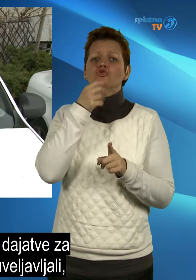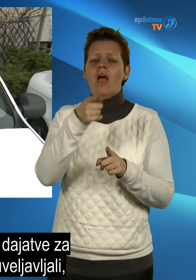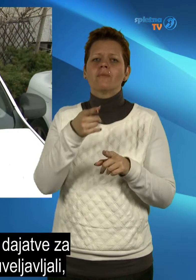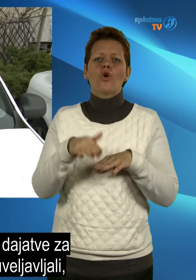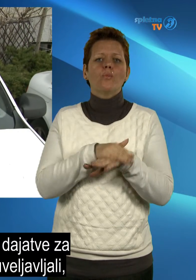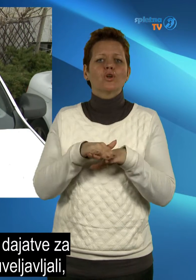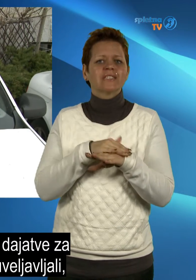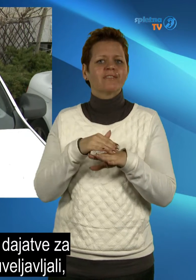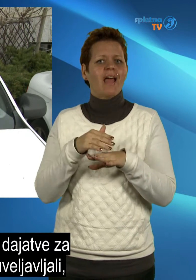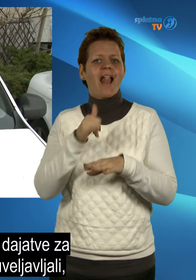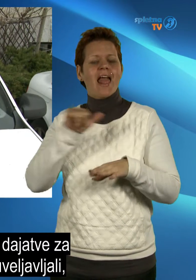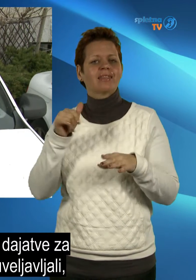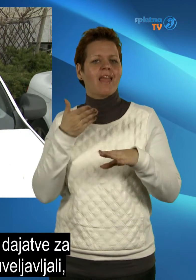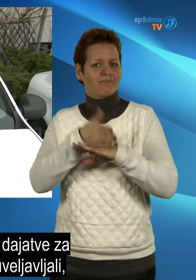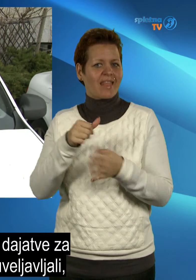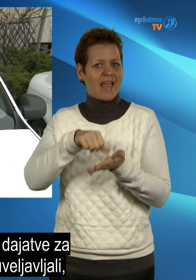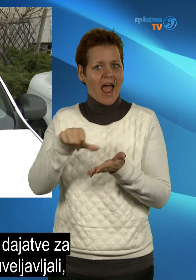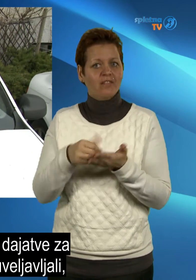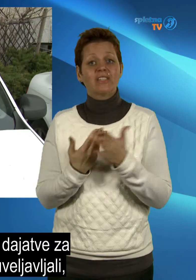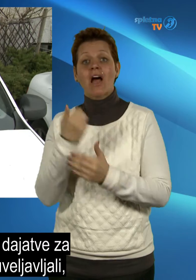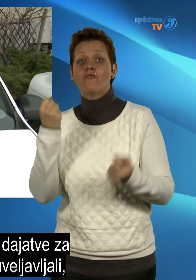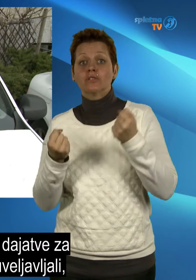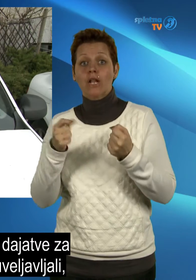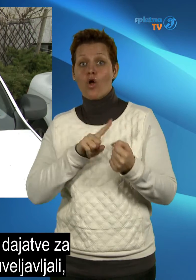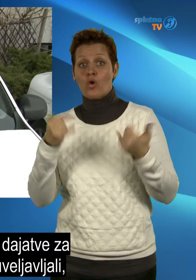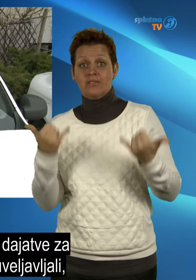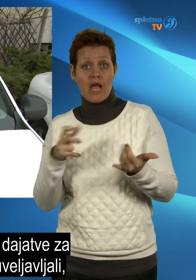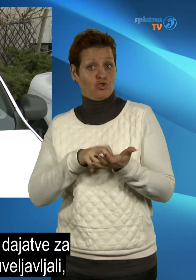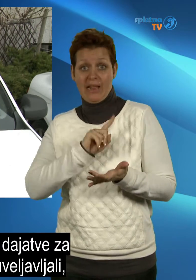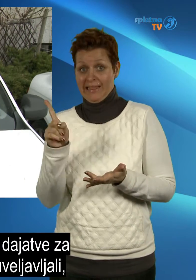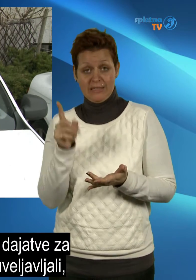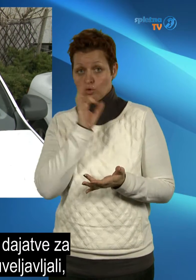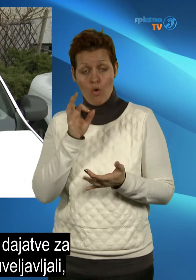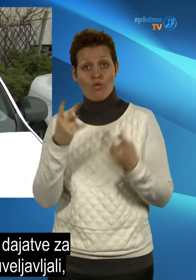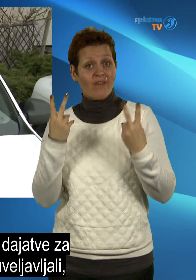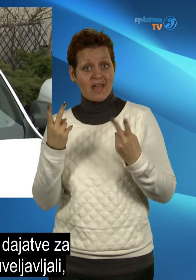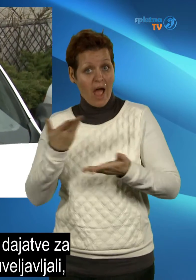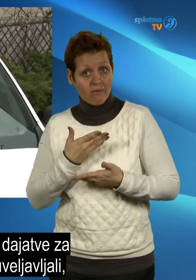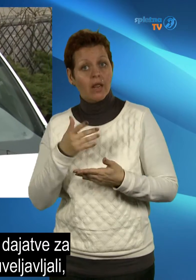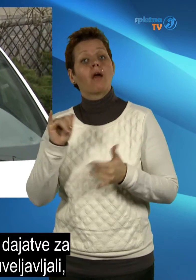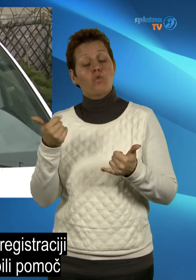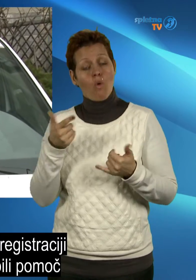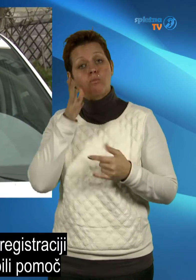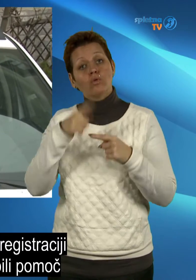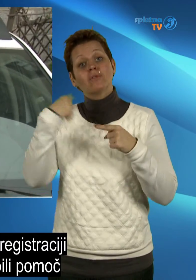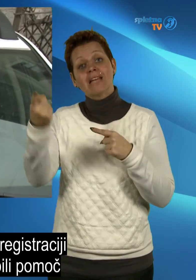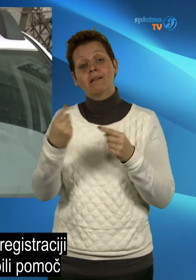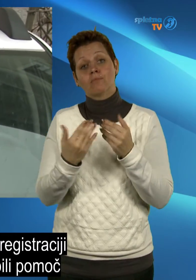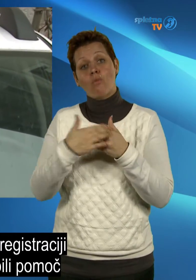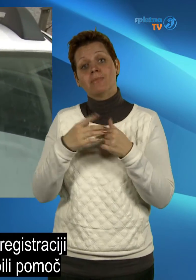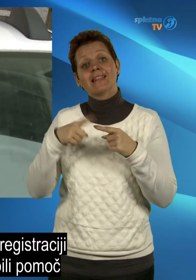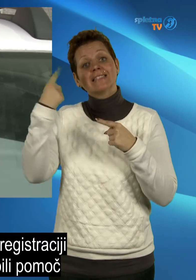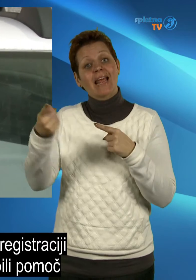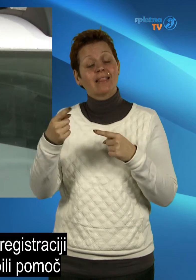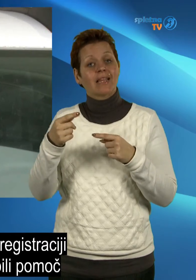Tudi če oprostitve letne dajatve za vozilo do zdaj še niso uveljavljali in jo bodo ob naslednji registraciji vozila, bodo